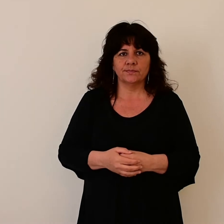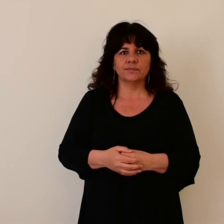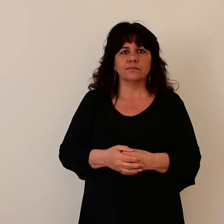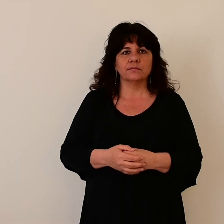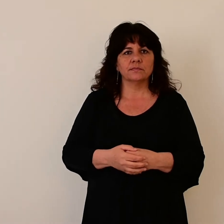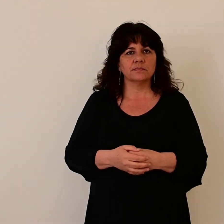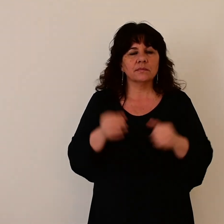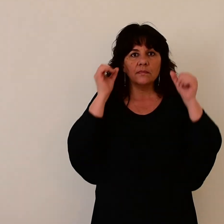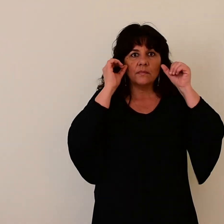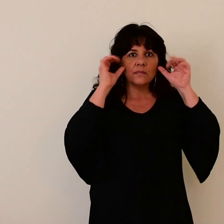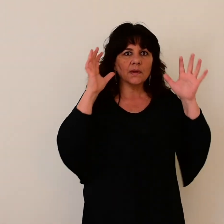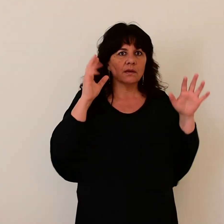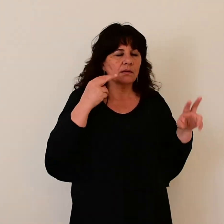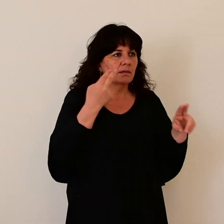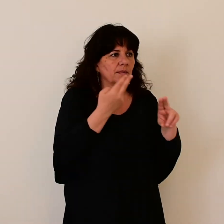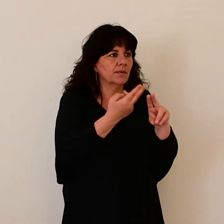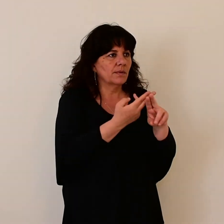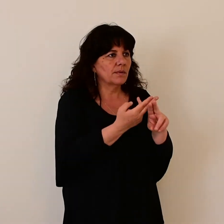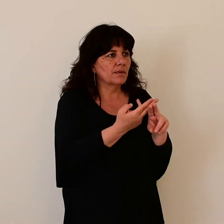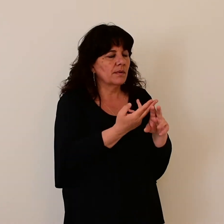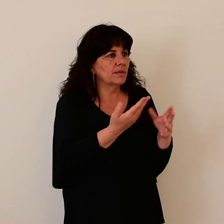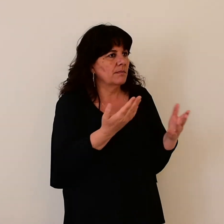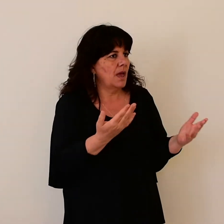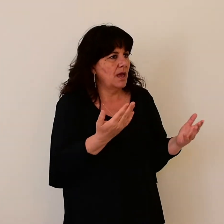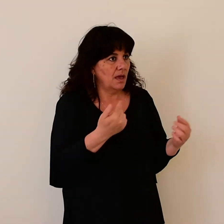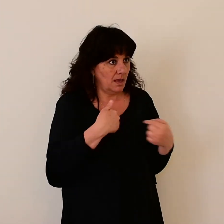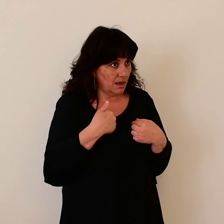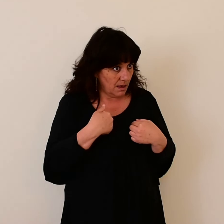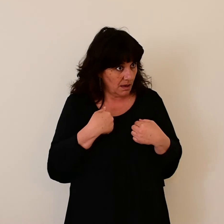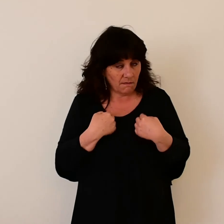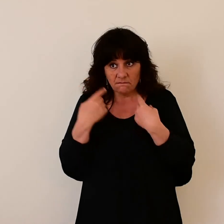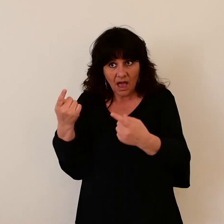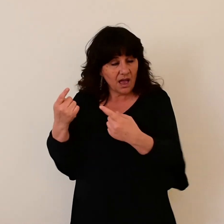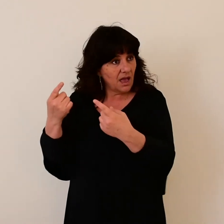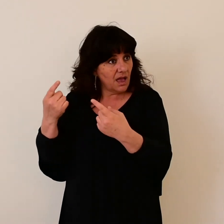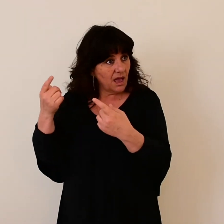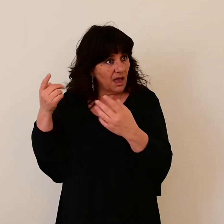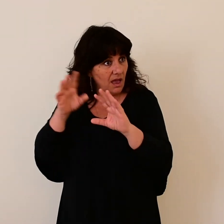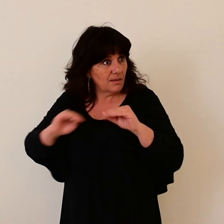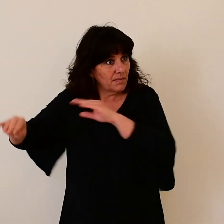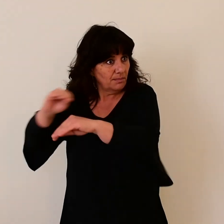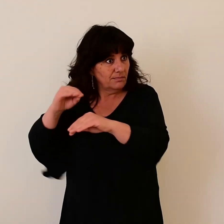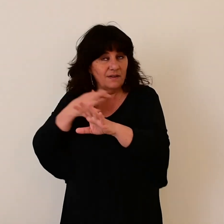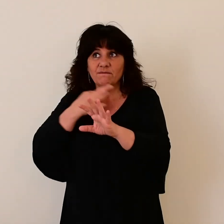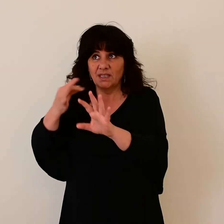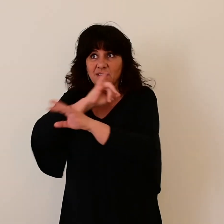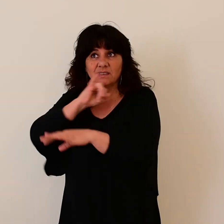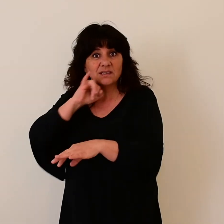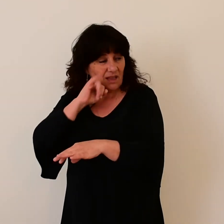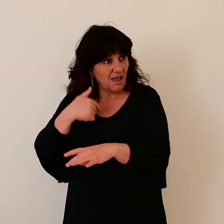Moïse répondit à Dieu, « J'irai donc trouver les fils d'Israël, et je leur dirai, « Le Dieu de